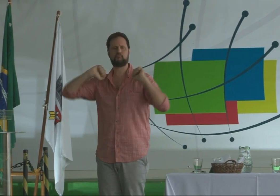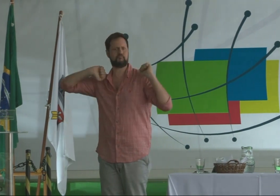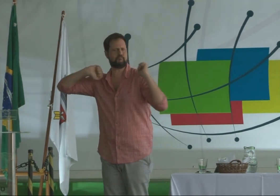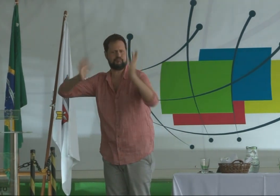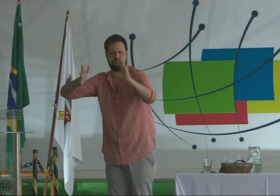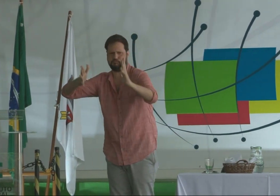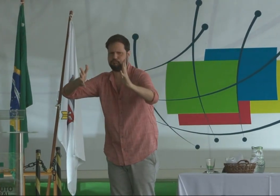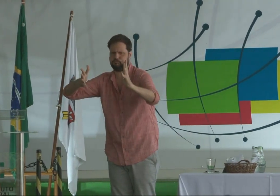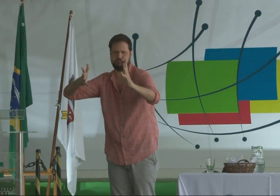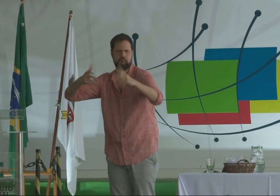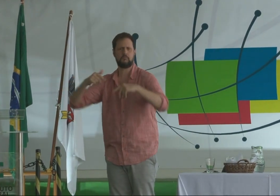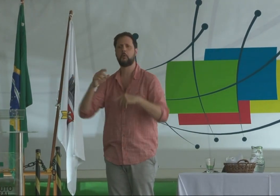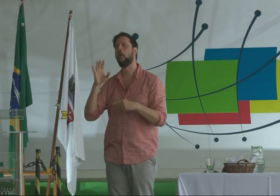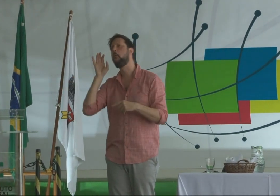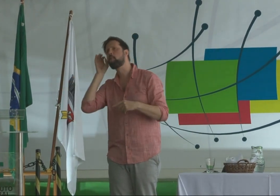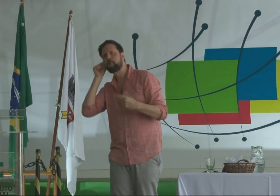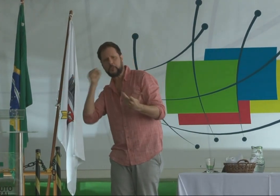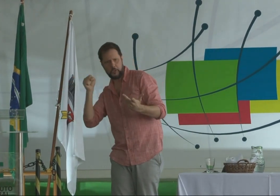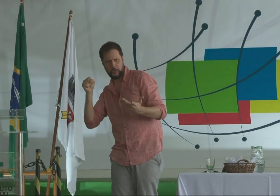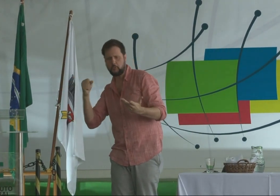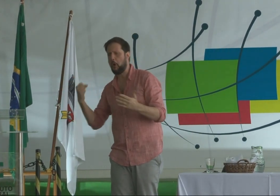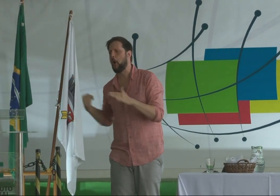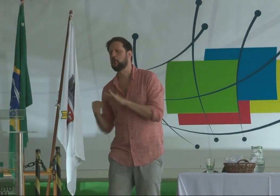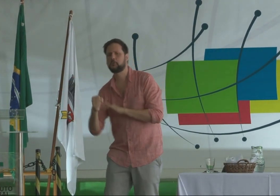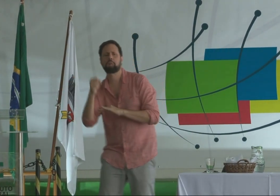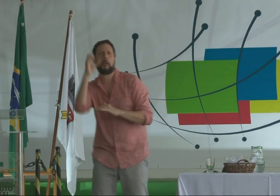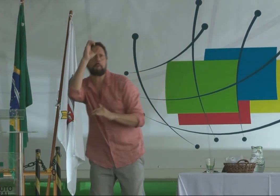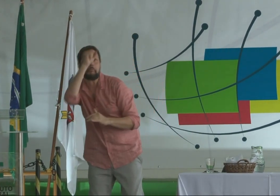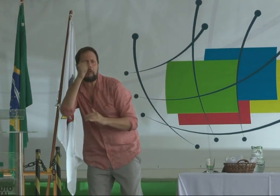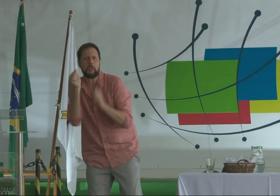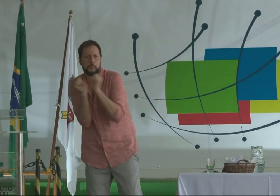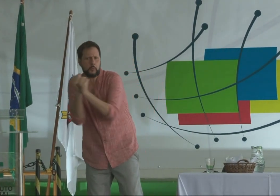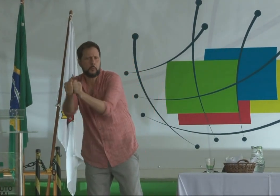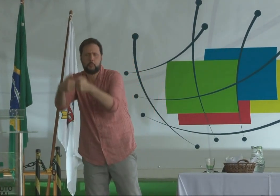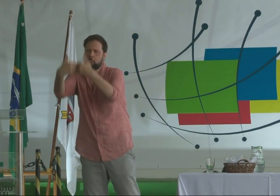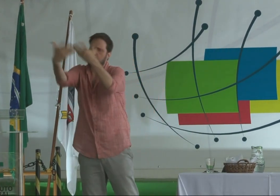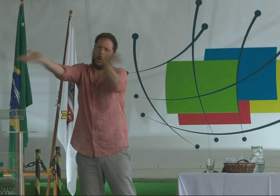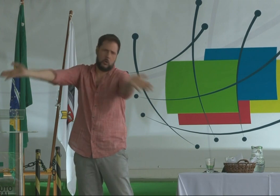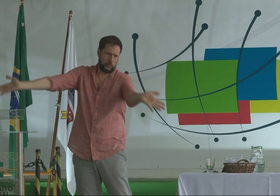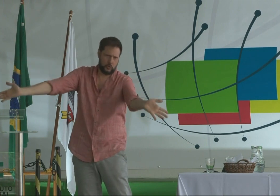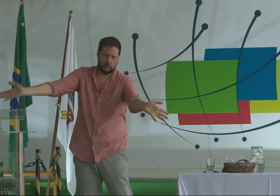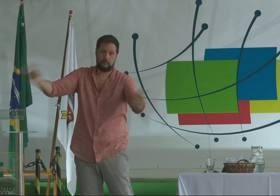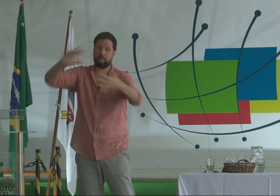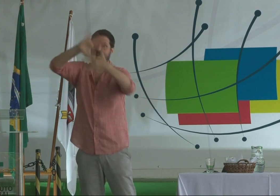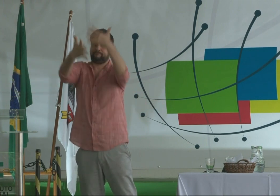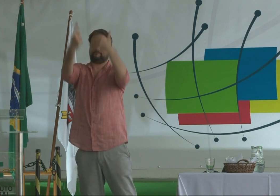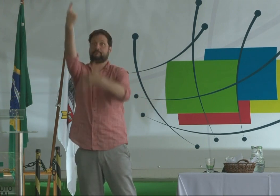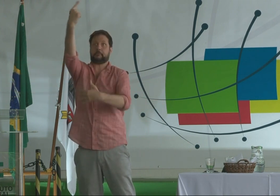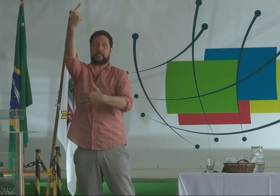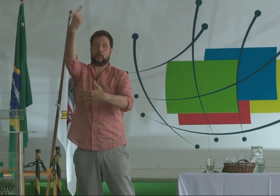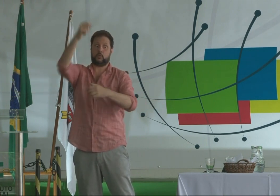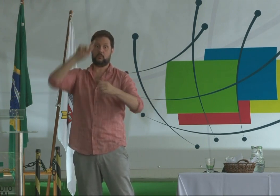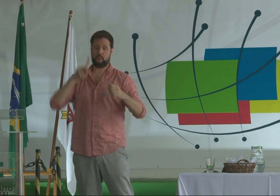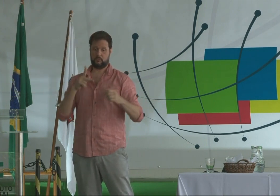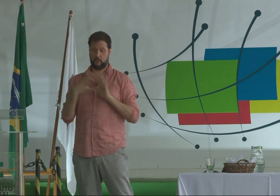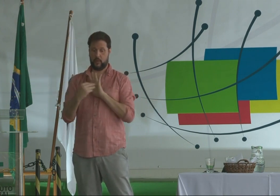Pensar numa escola que seja referência da prática do linguismo, em que a língua está em centralidade na questão da fluência, que seja livre. Em que